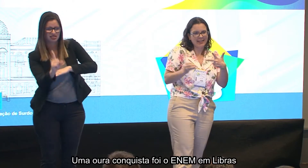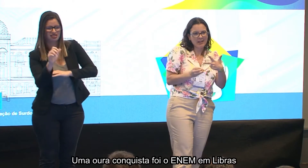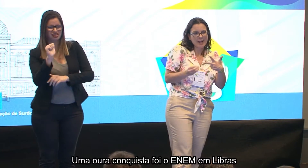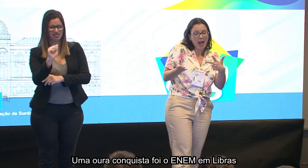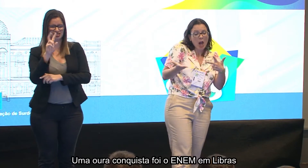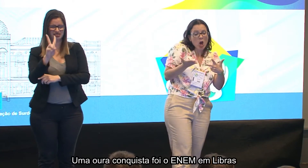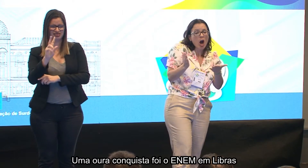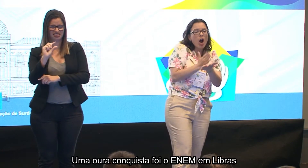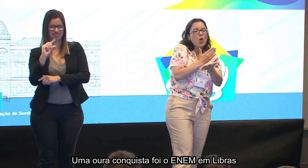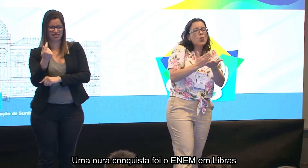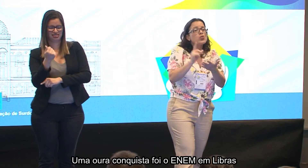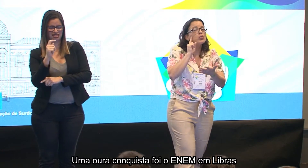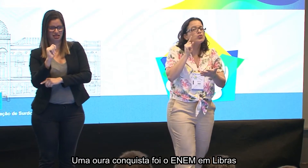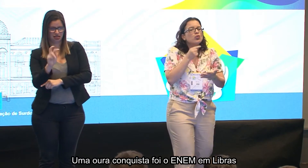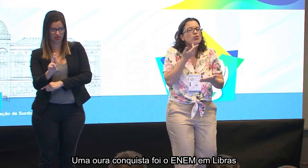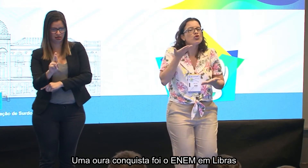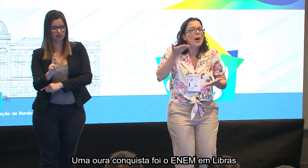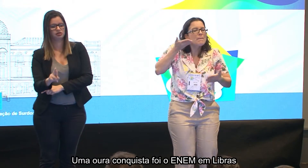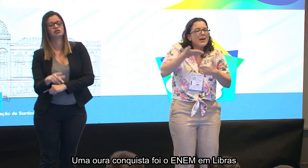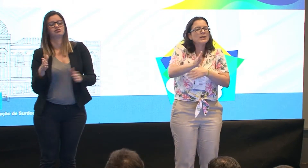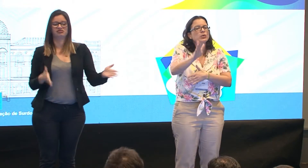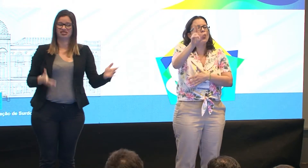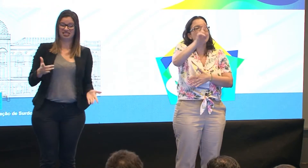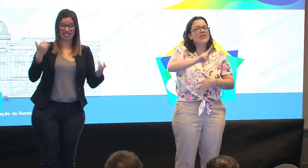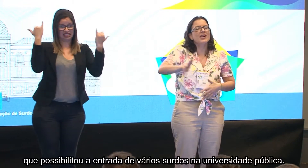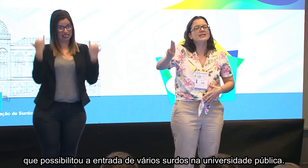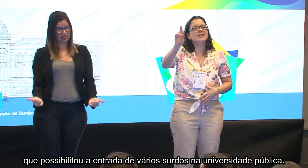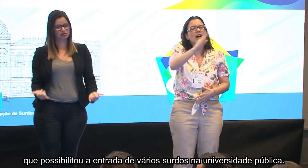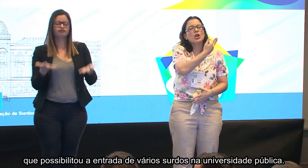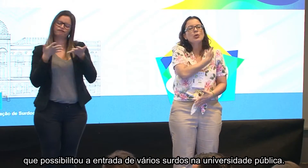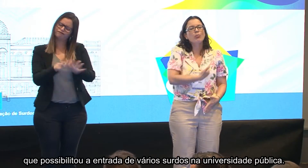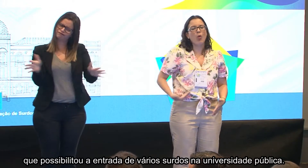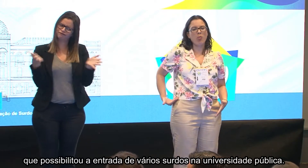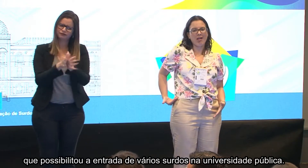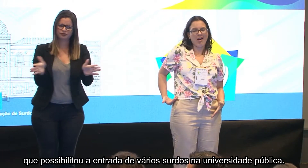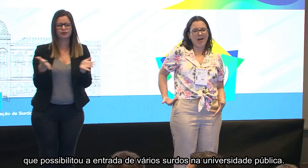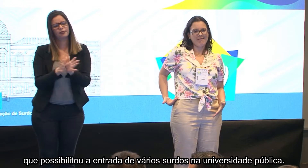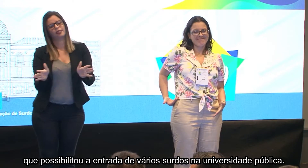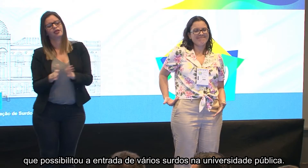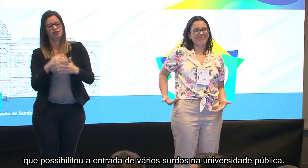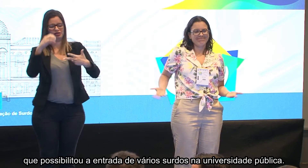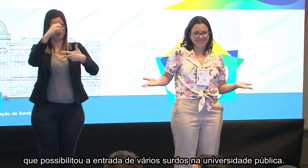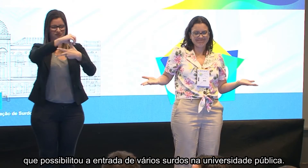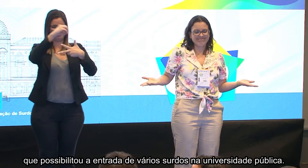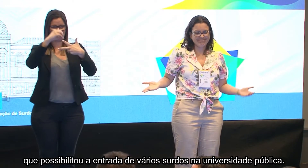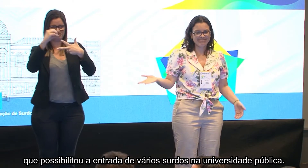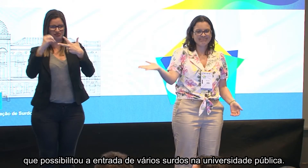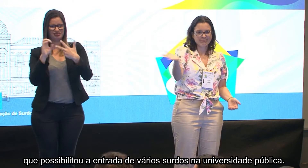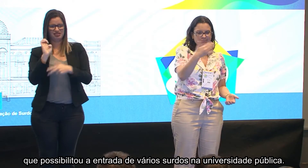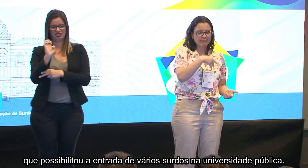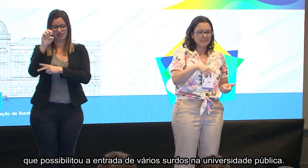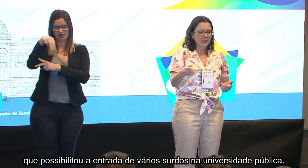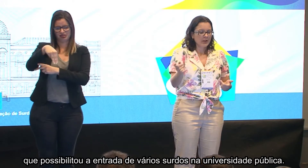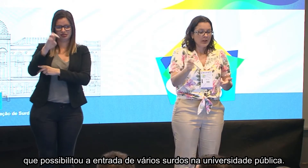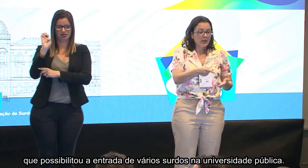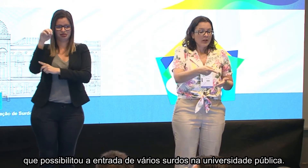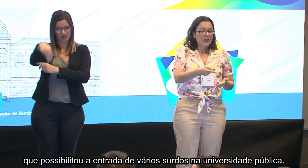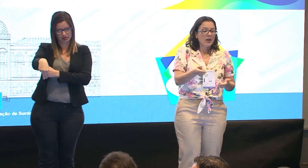Uma outra conquista foi o Enem em Libras, o que possibilitou a entrada de vários surdos na universidade pública.